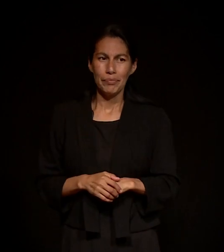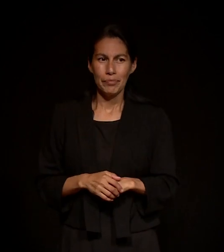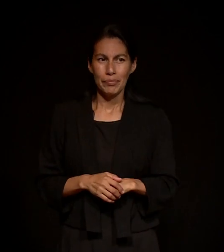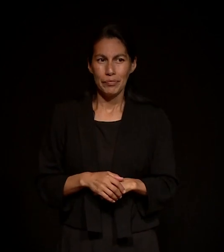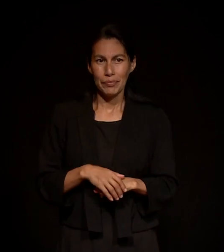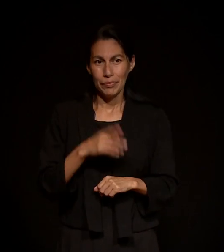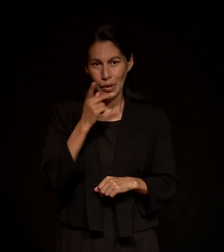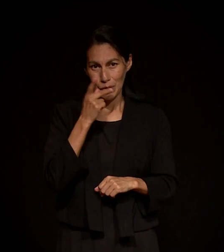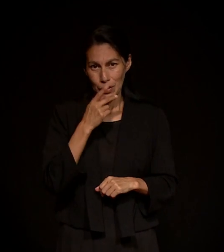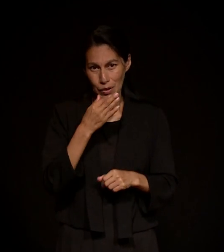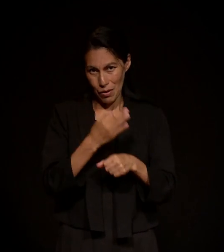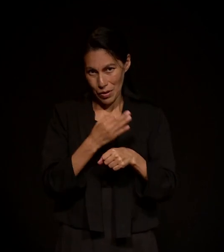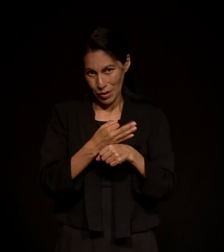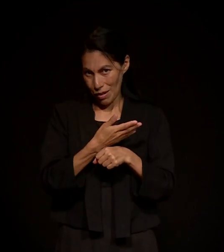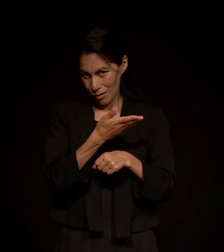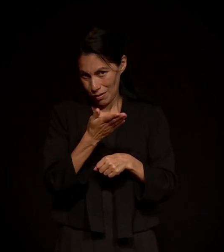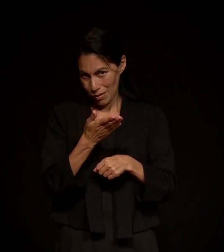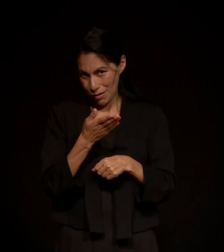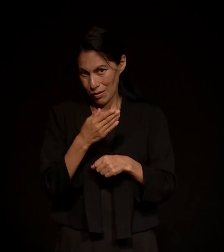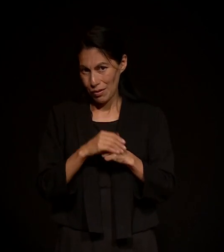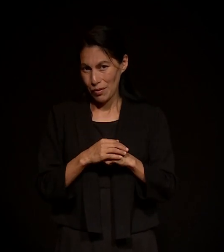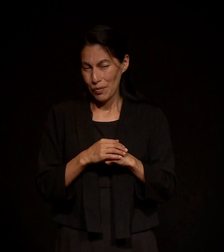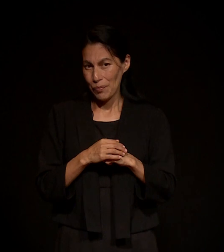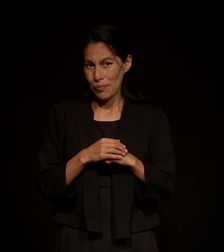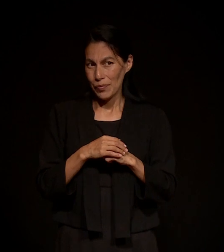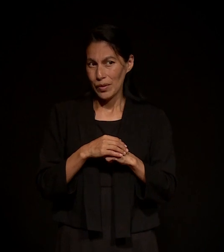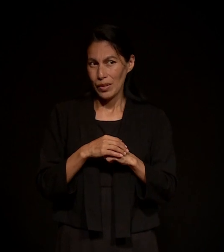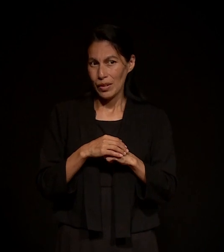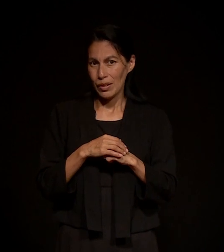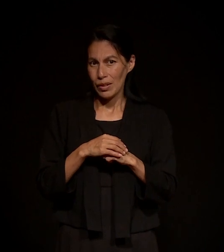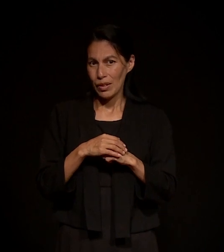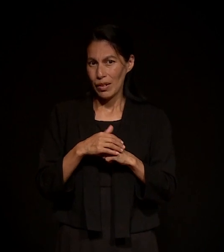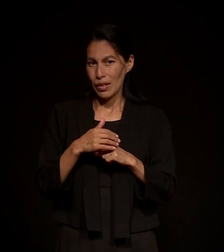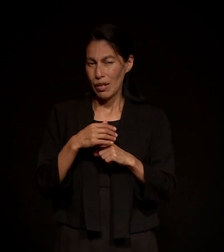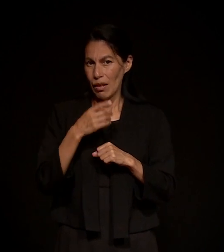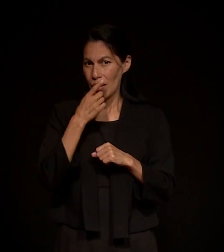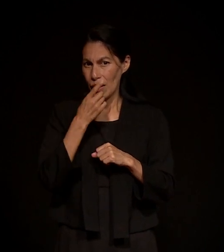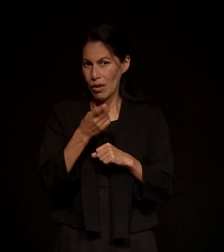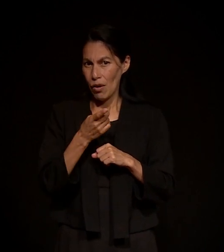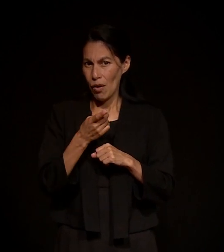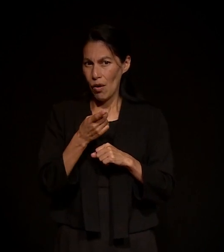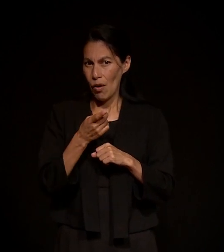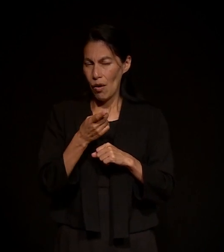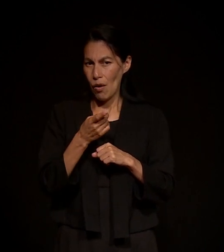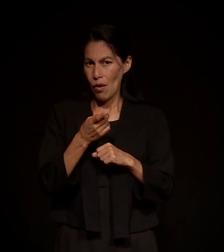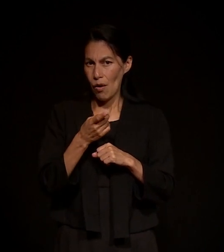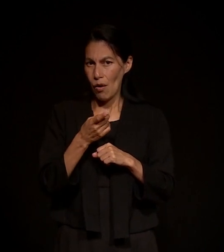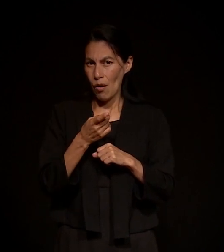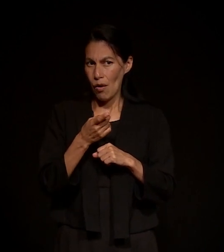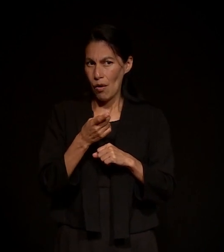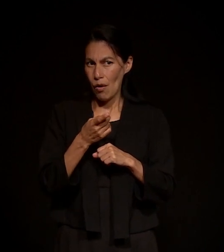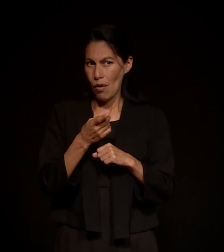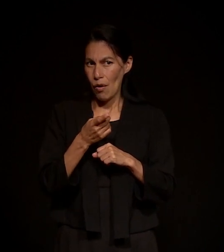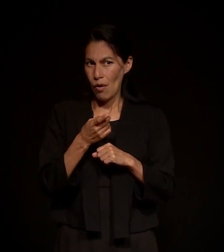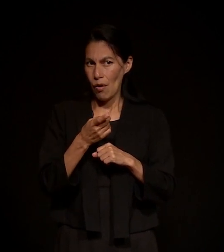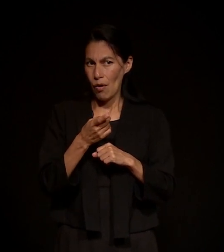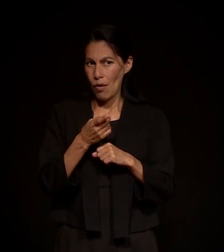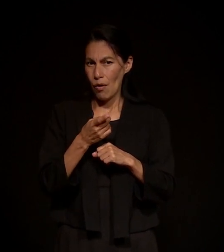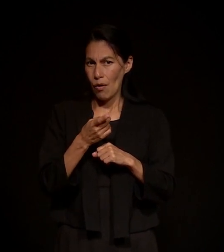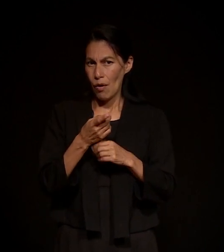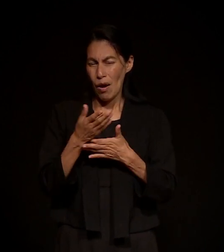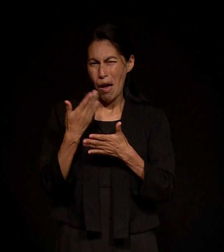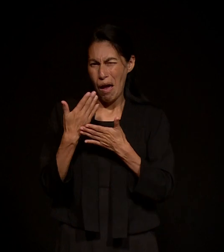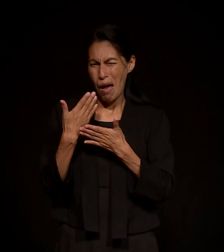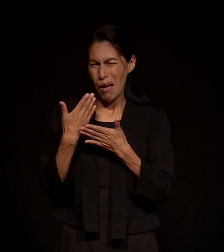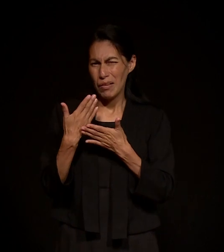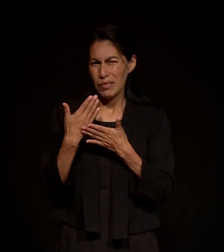Ahorita que usted dijo de grabación, que cuando hablaba de grabaciones, ahorita me acordé que hace